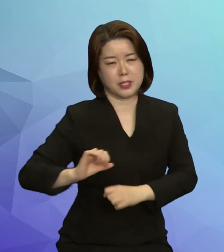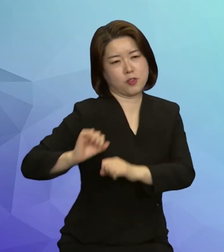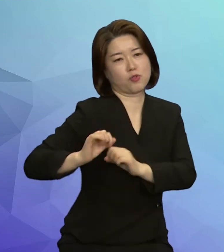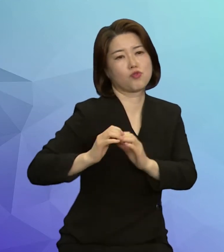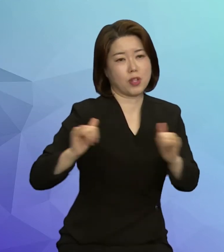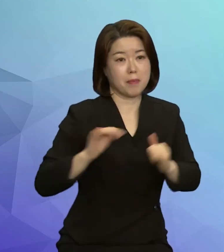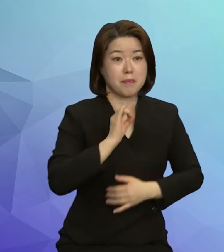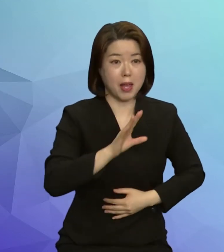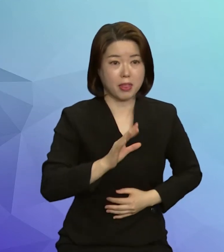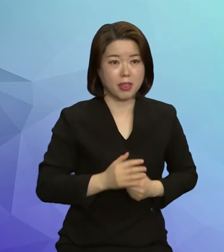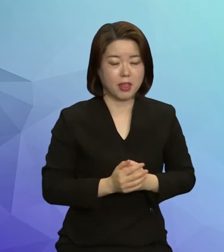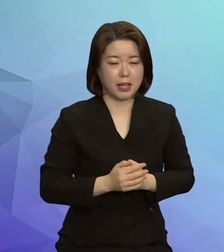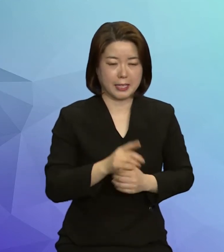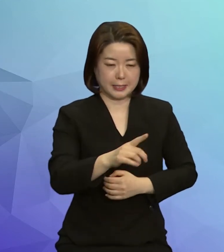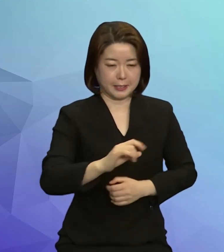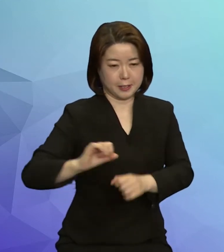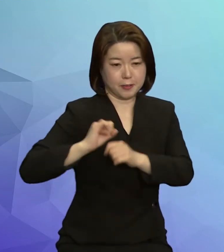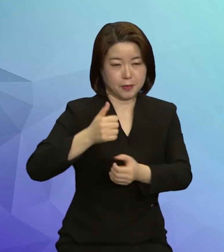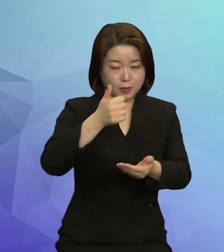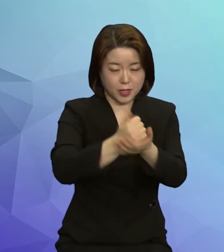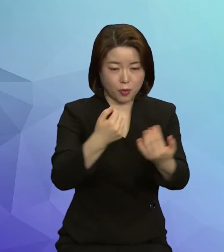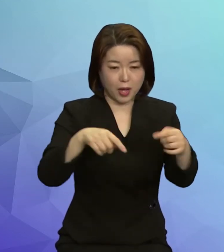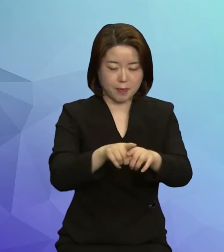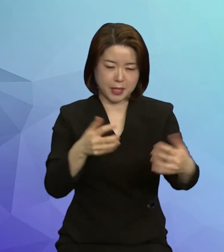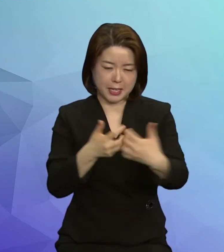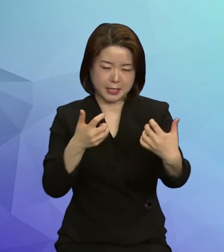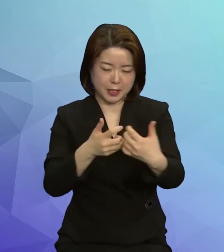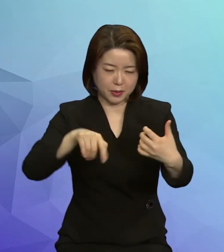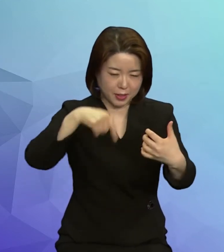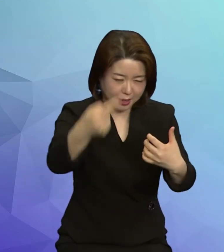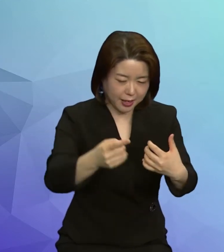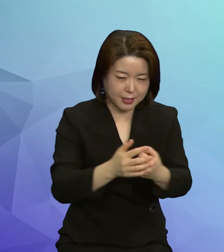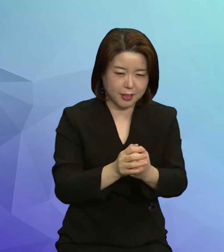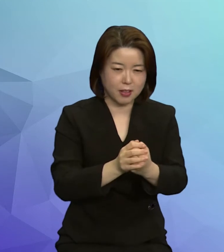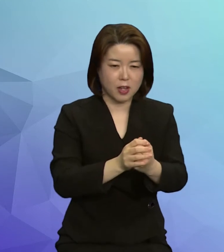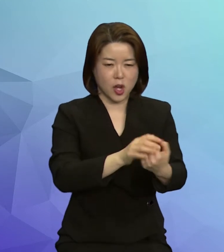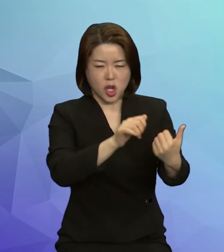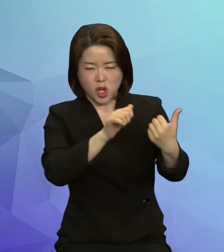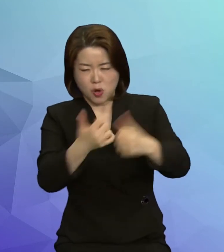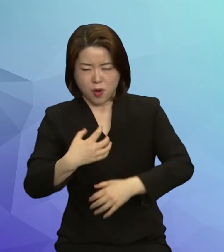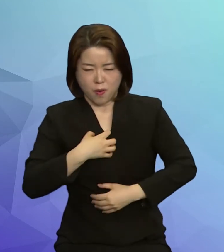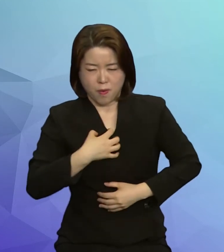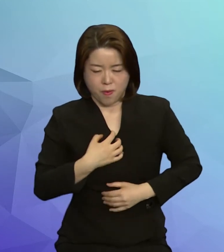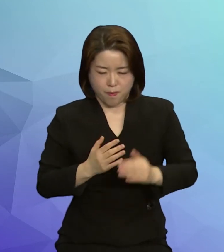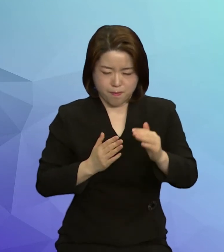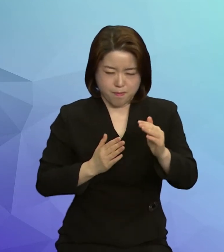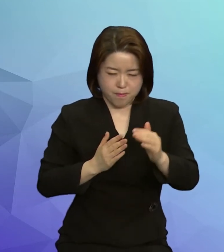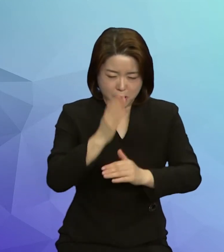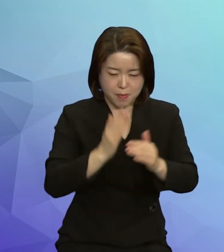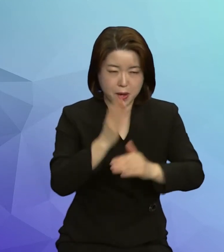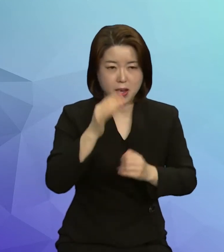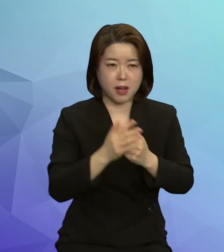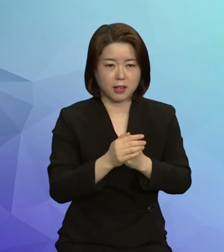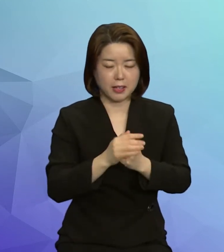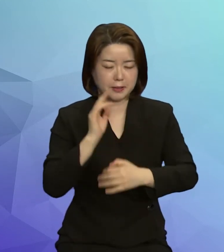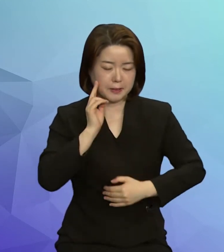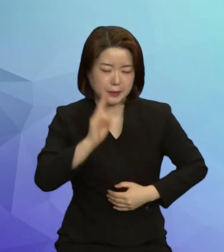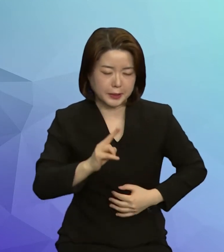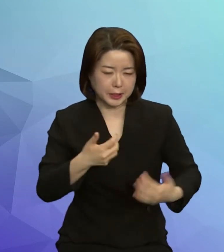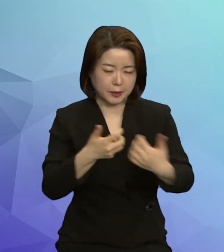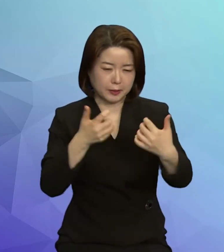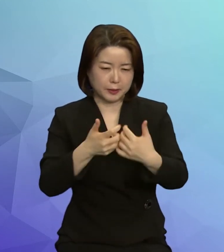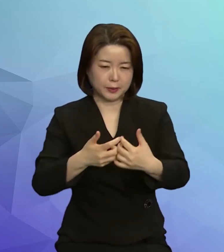오직 군사만, 그 장군과 함께 전쟁터에 나가서 죽음의 고비를 넘고 무자비한